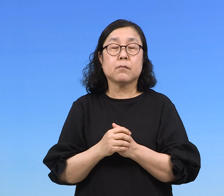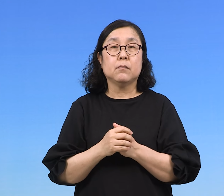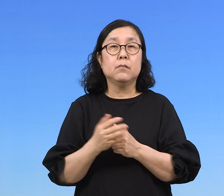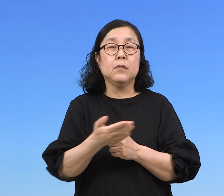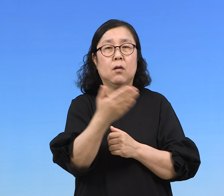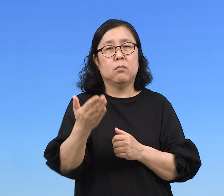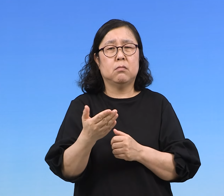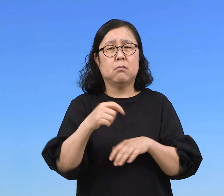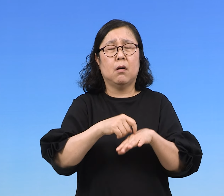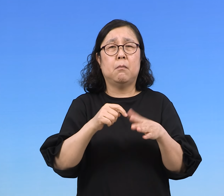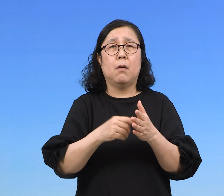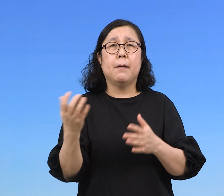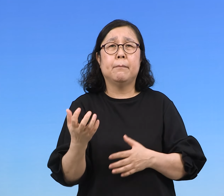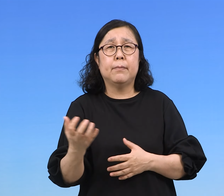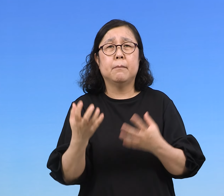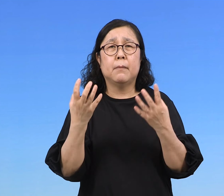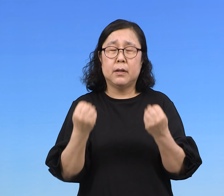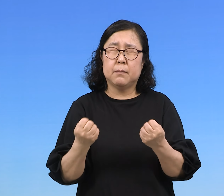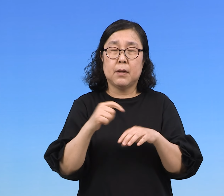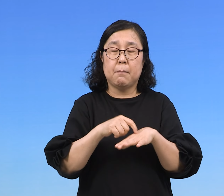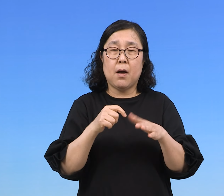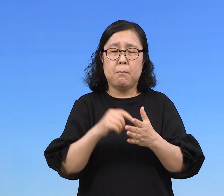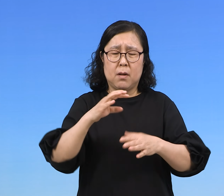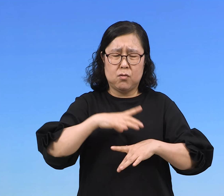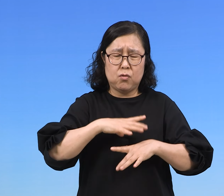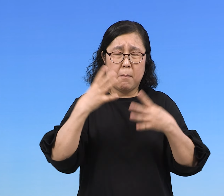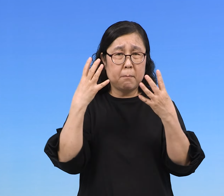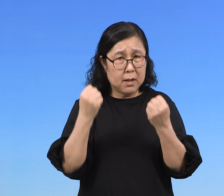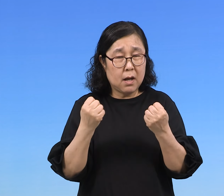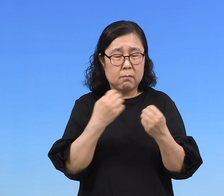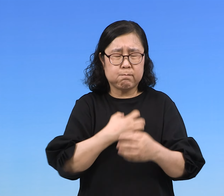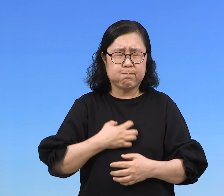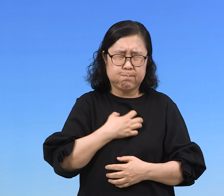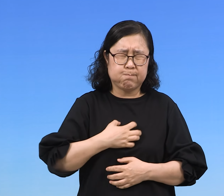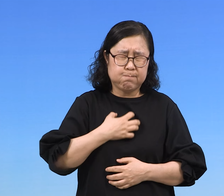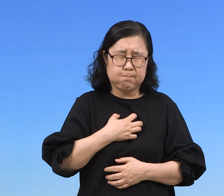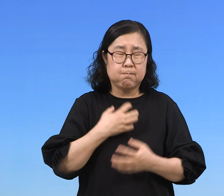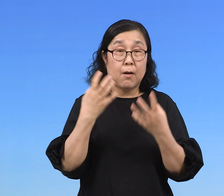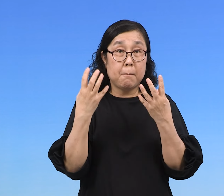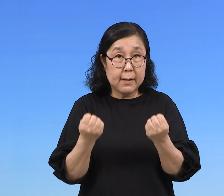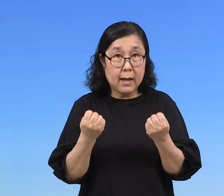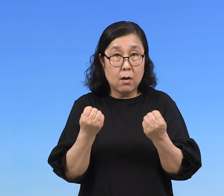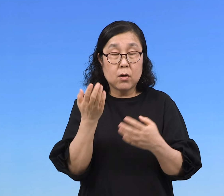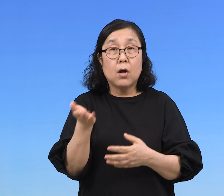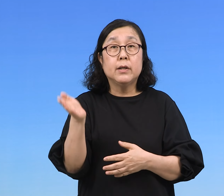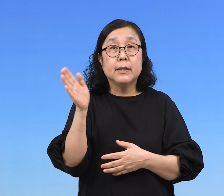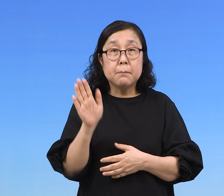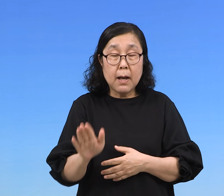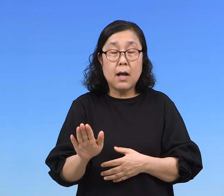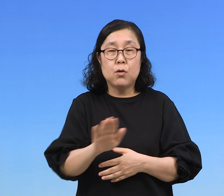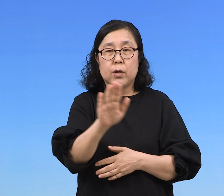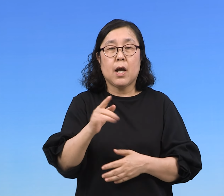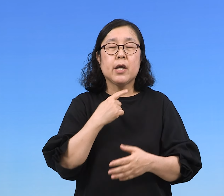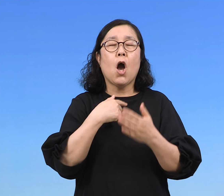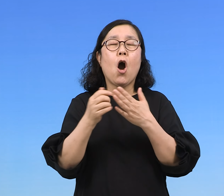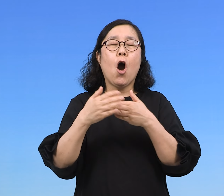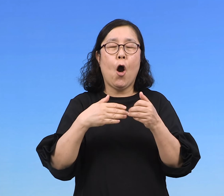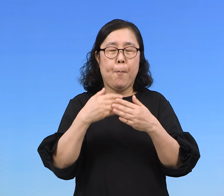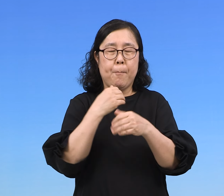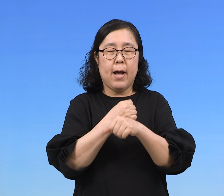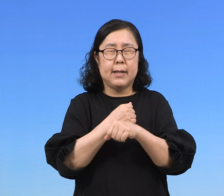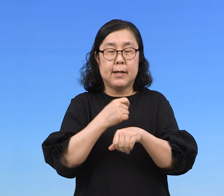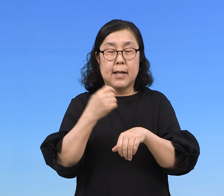지금 여러분들이 아픔이 많잖아요. 마음의 두려움이 많잖아요. 걱정이 많으시잖아요. 그런데 여러분, 우리가 겪고